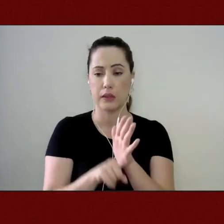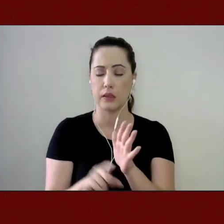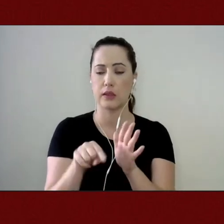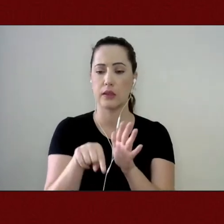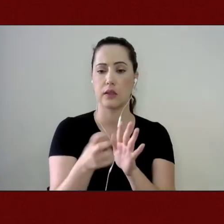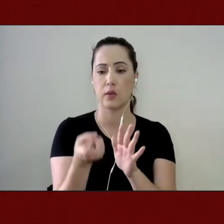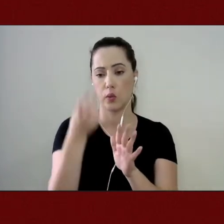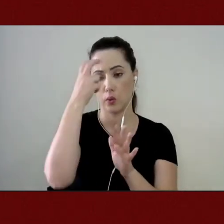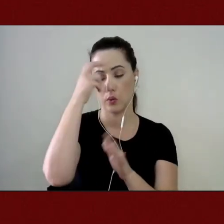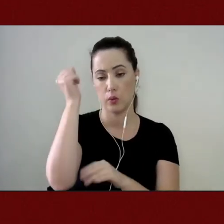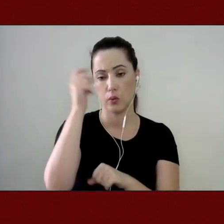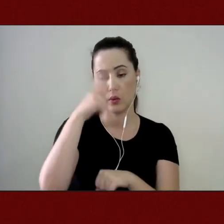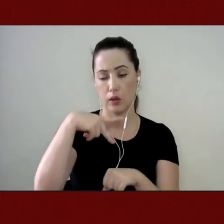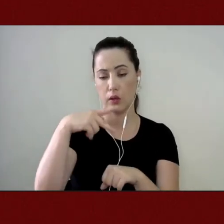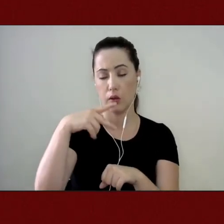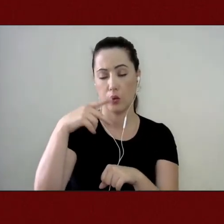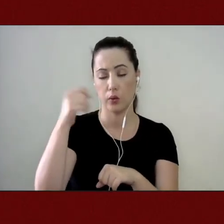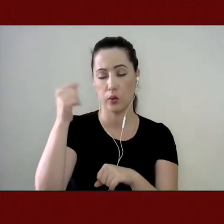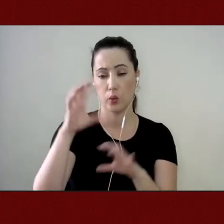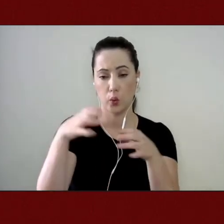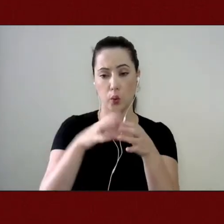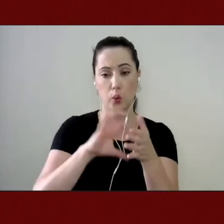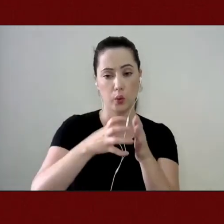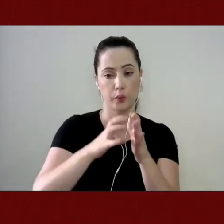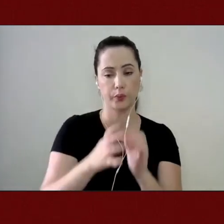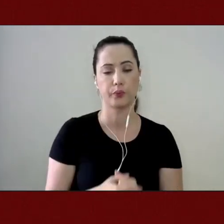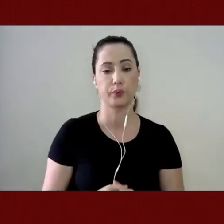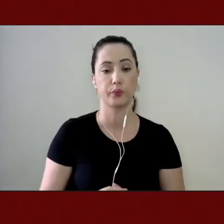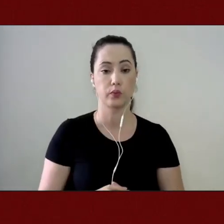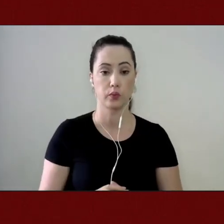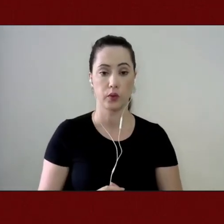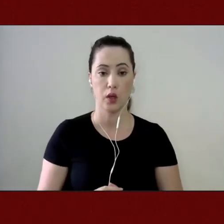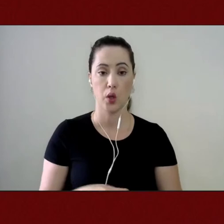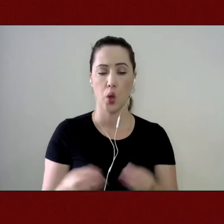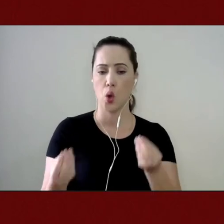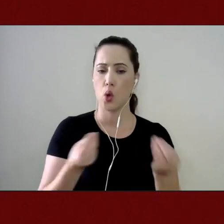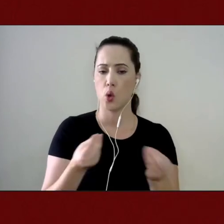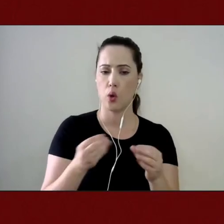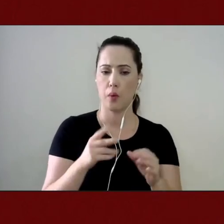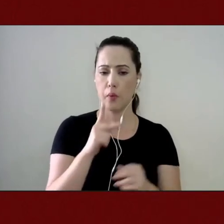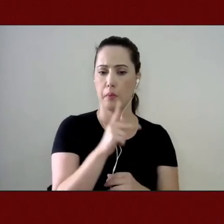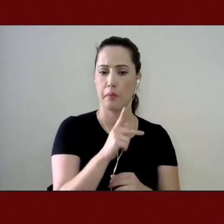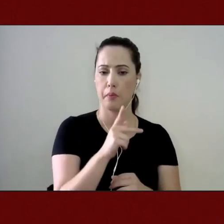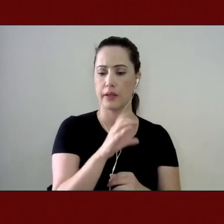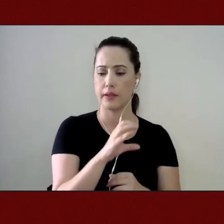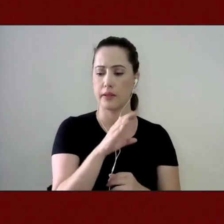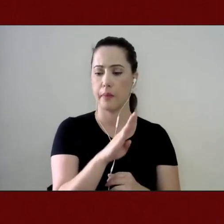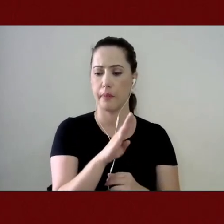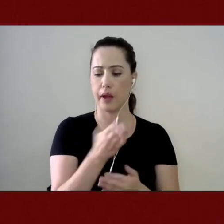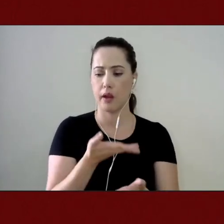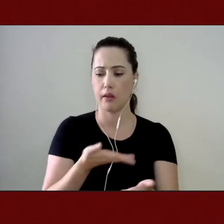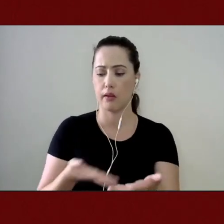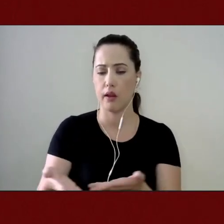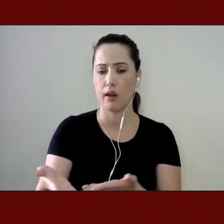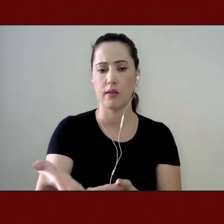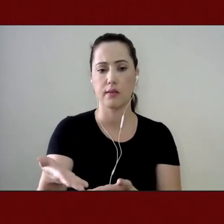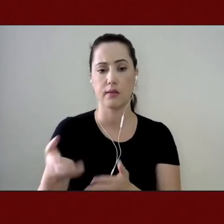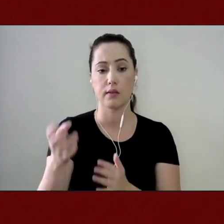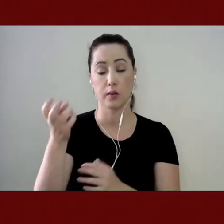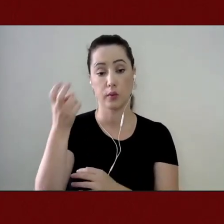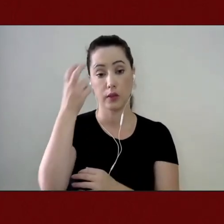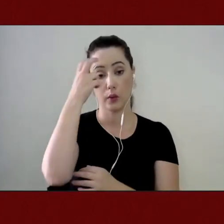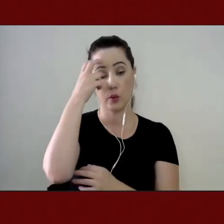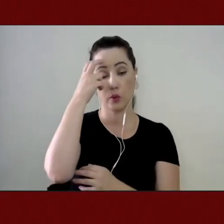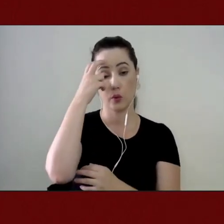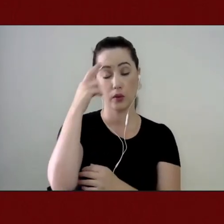partido. Quer dizer, a relação do partido com as classes populares sob o ponto de vista da história da cultura, né? Tendo